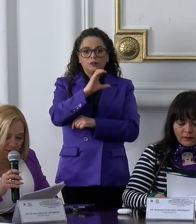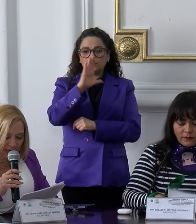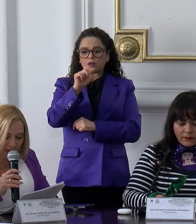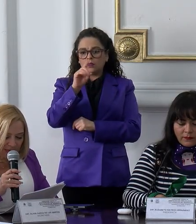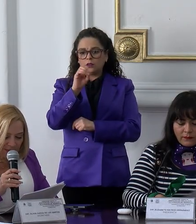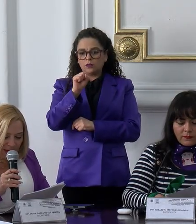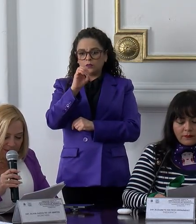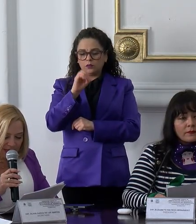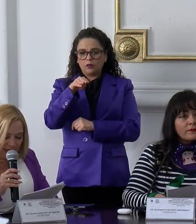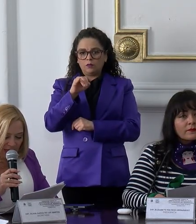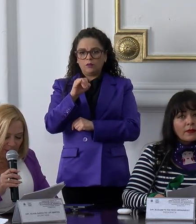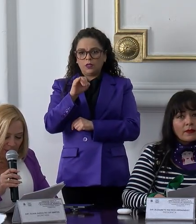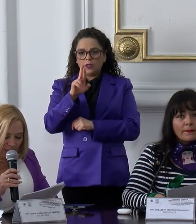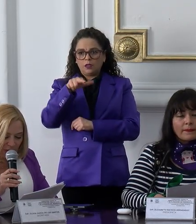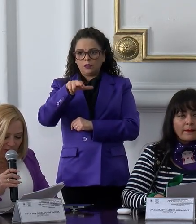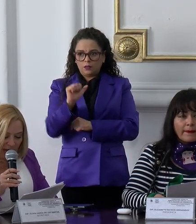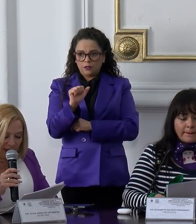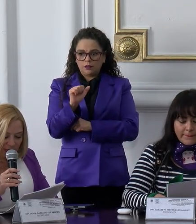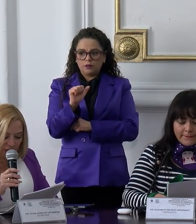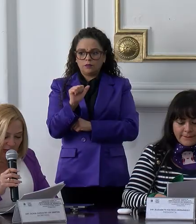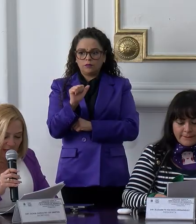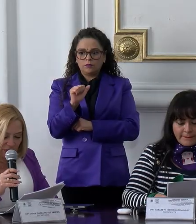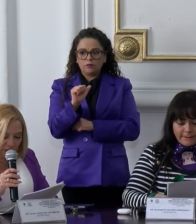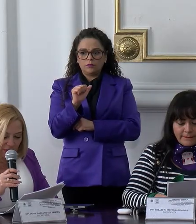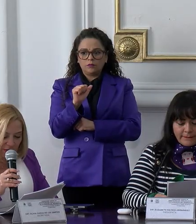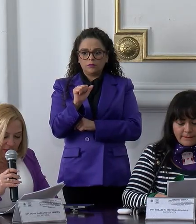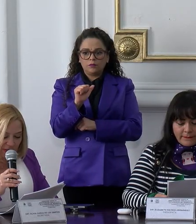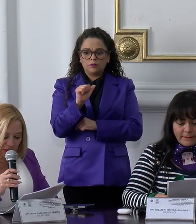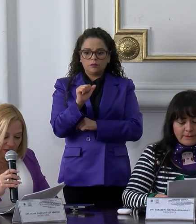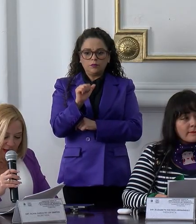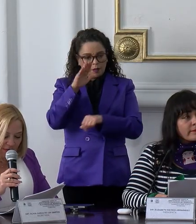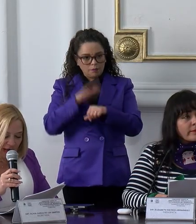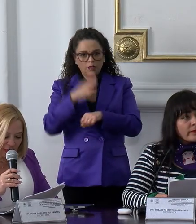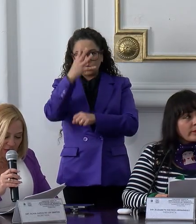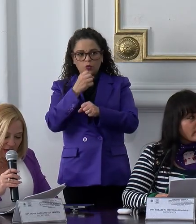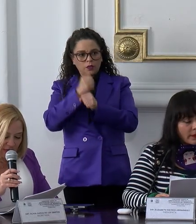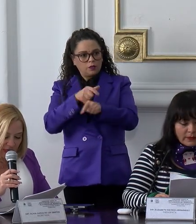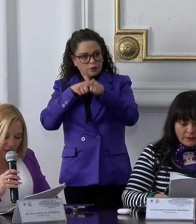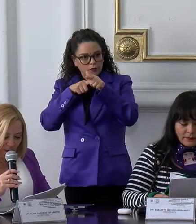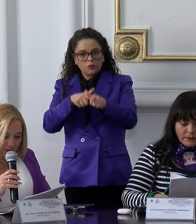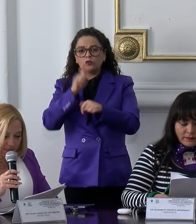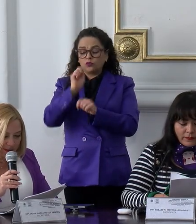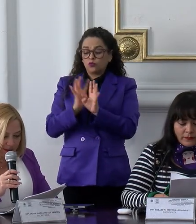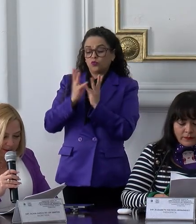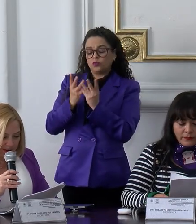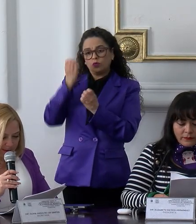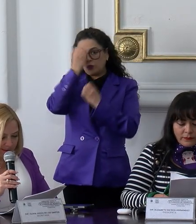Brum Miriam Irma para integrar por un periodo adicional el Consejo de Evaluación de la Ciudad de México.